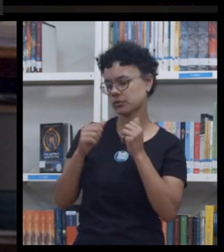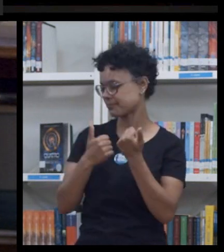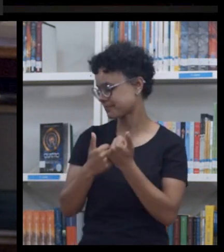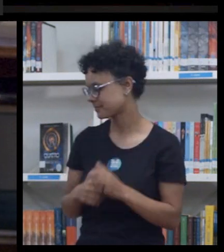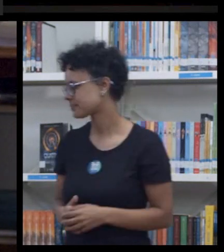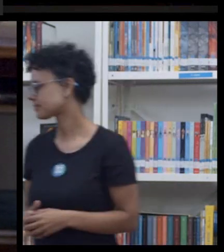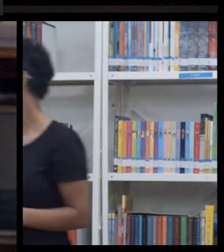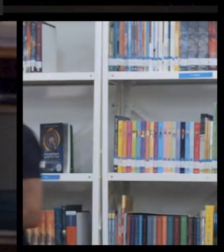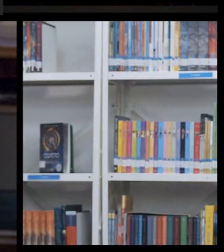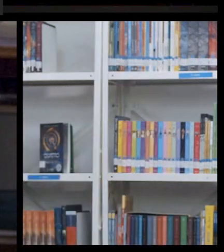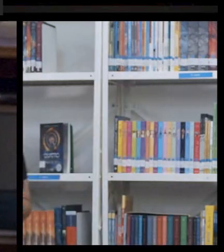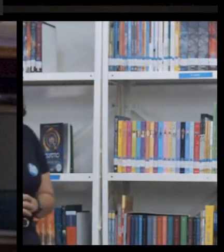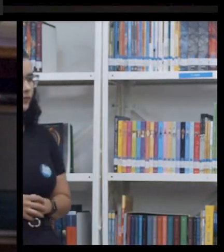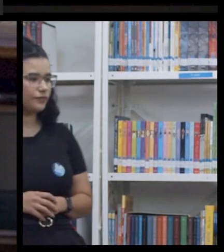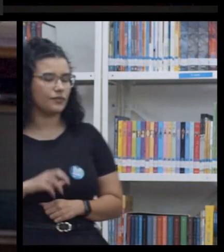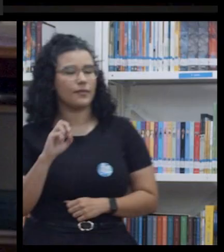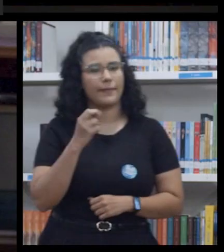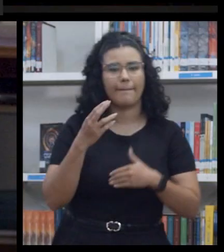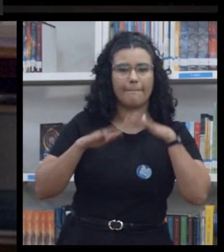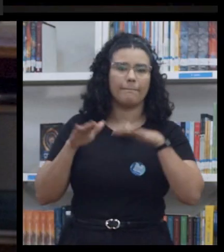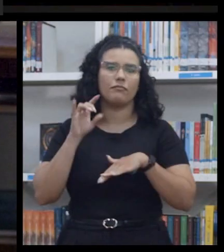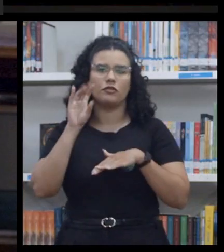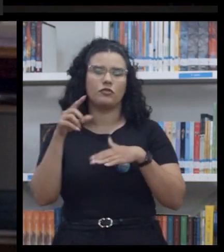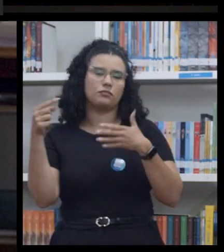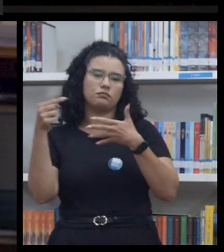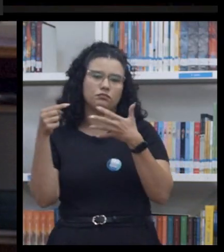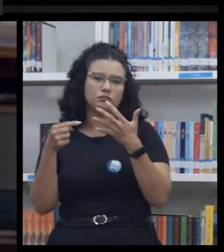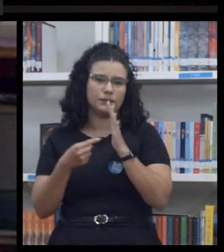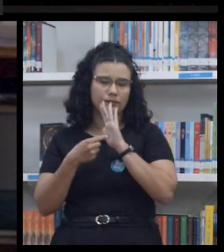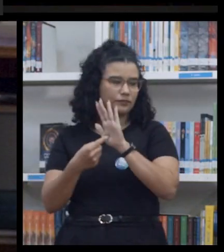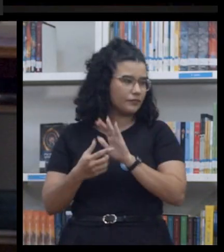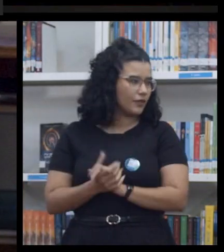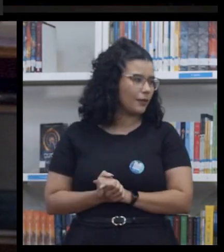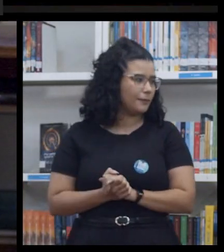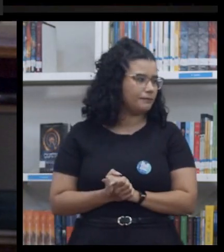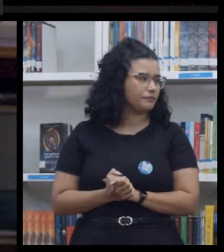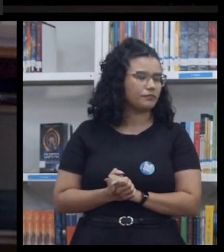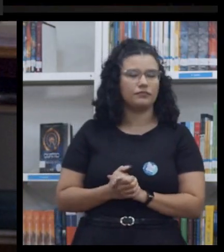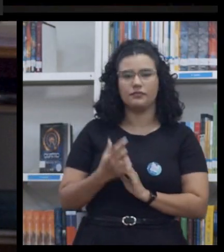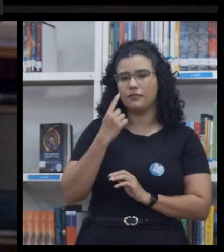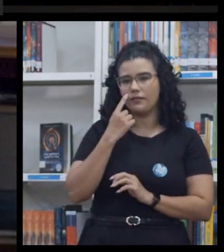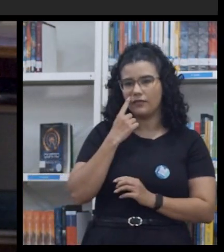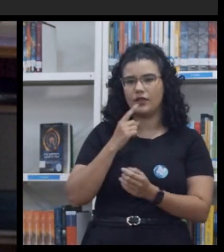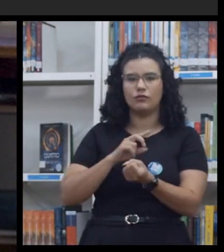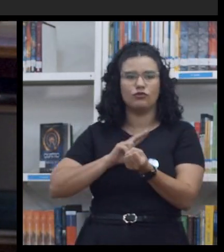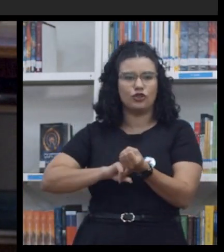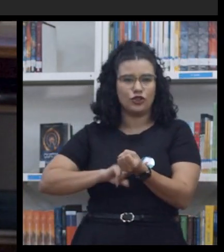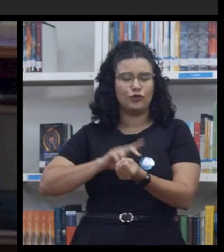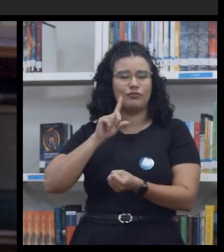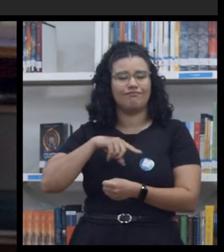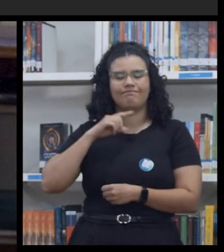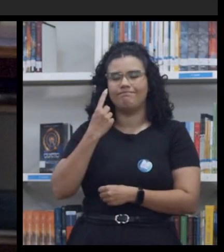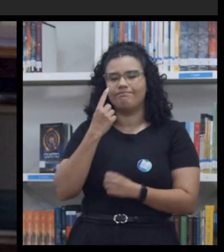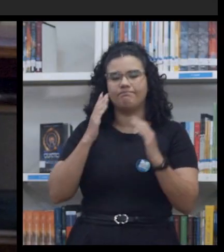só contação. Não tem problema. O ritmo é uma das partes mais